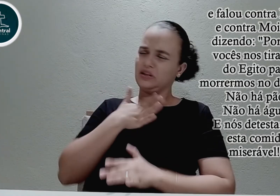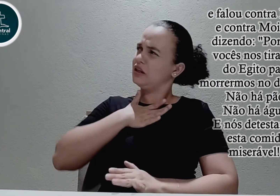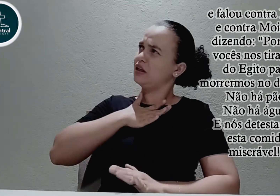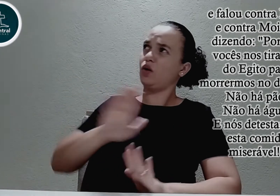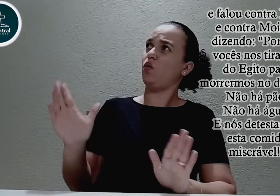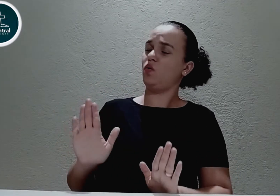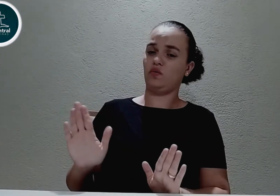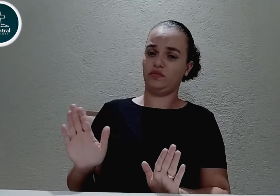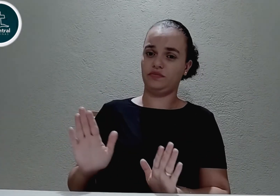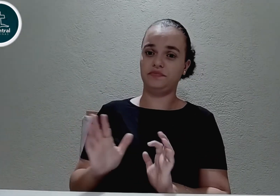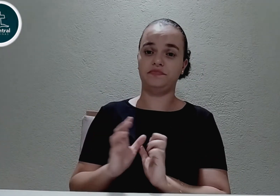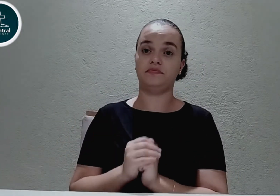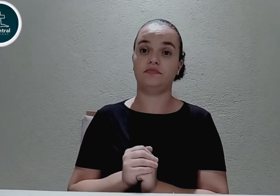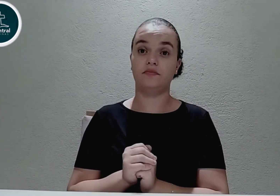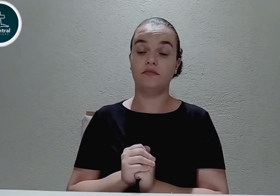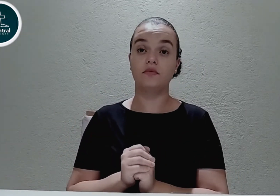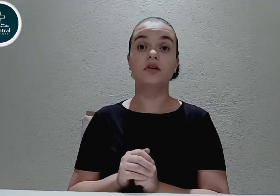detestamos esta comida miserável.